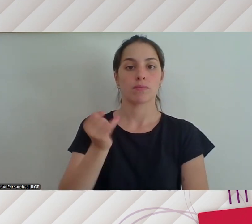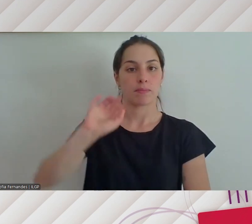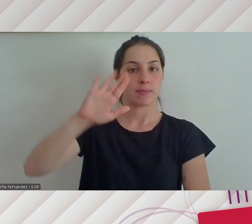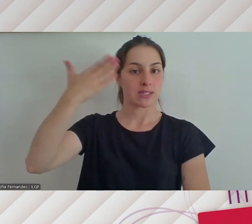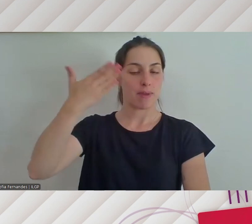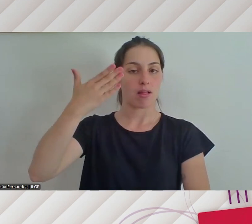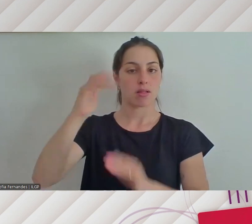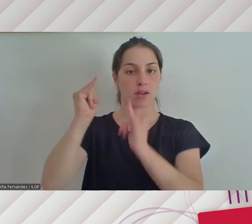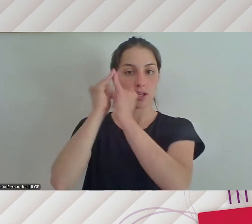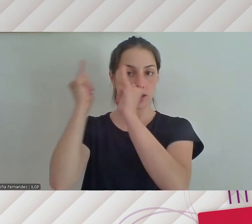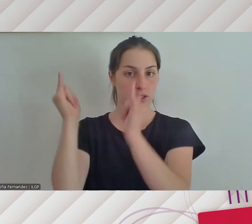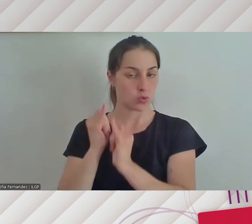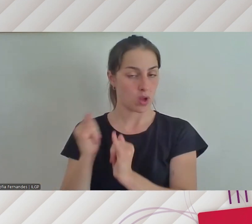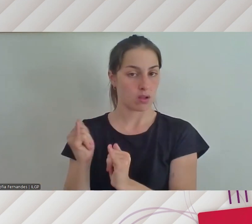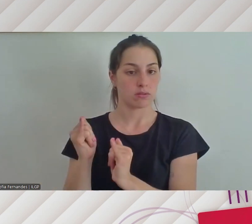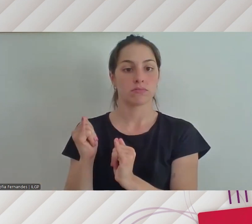internacionais